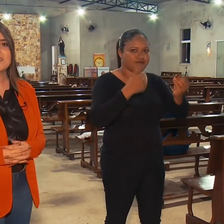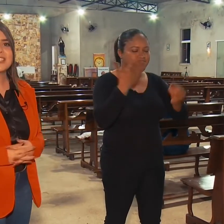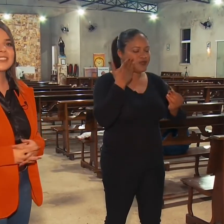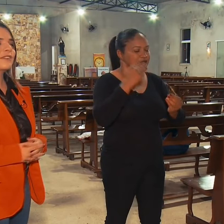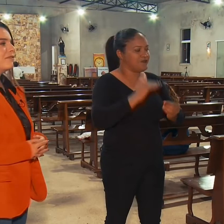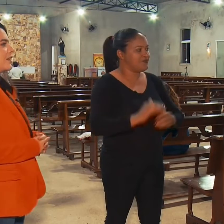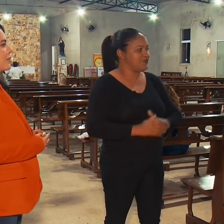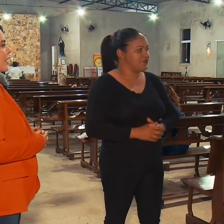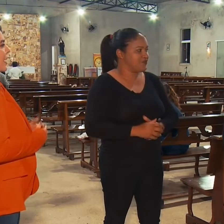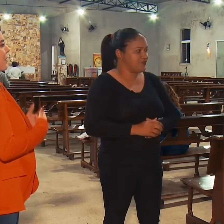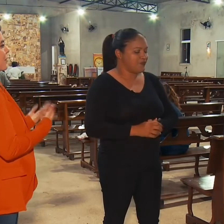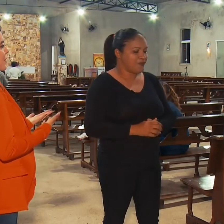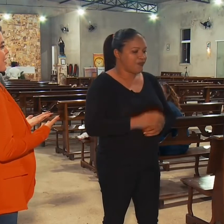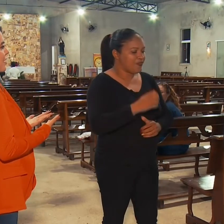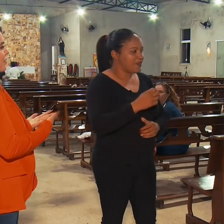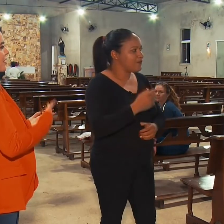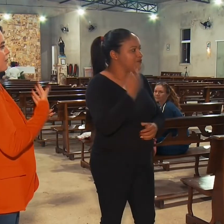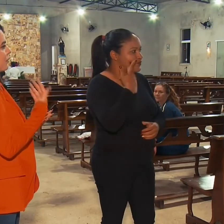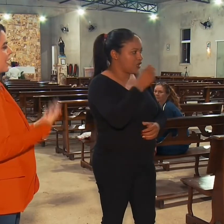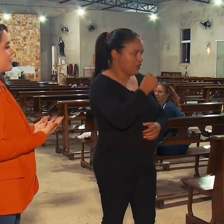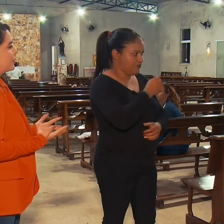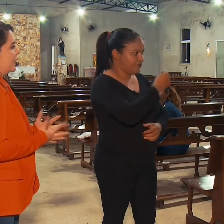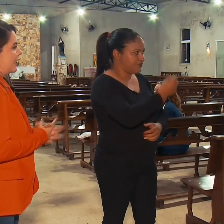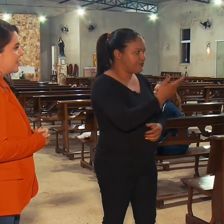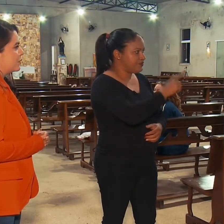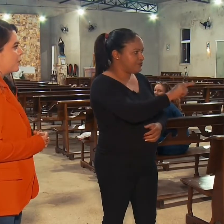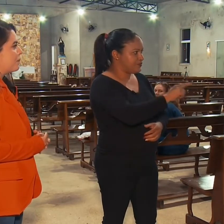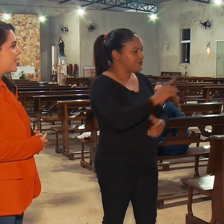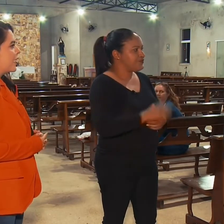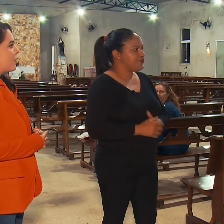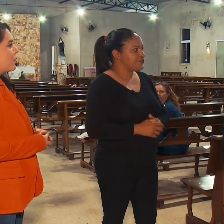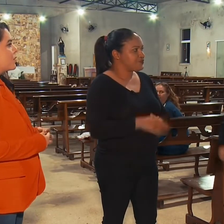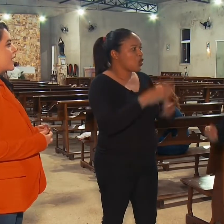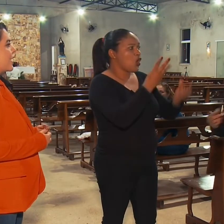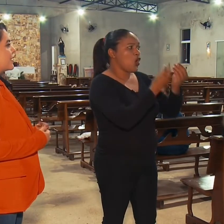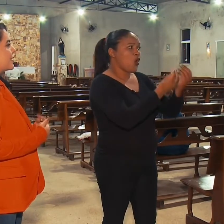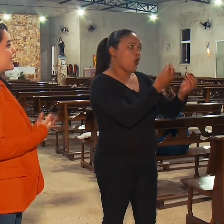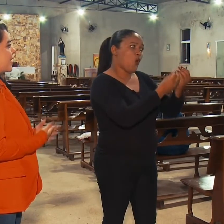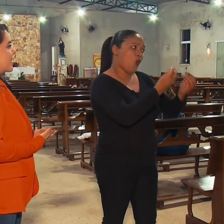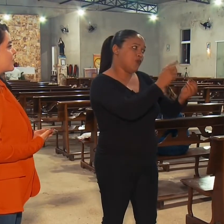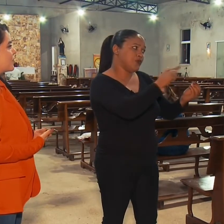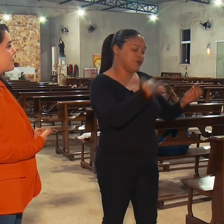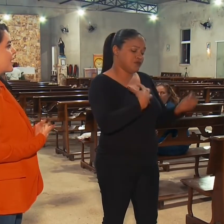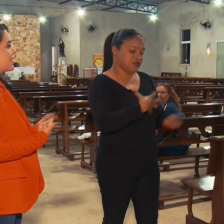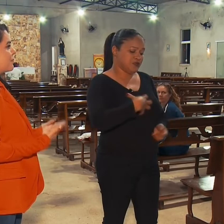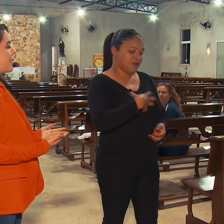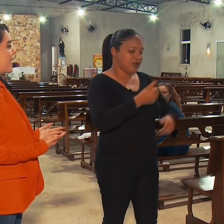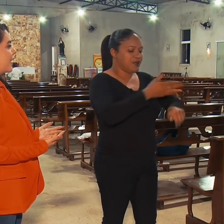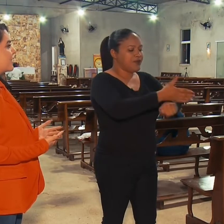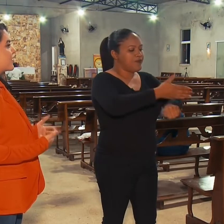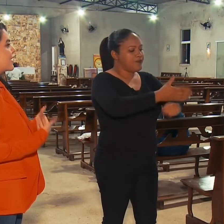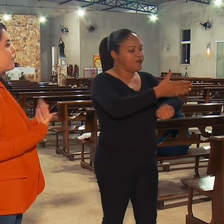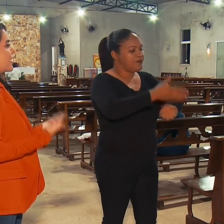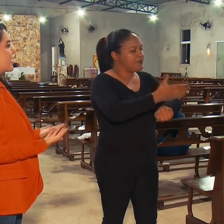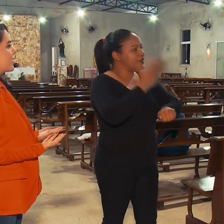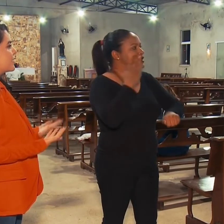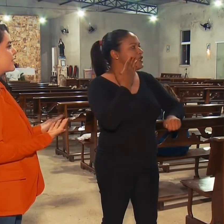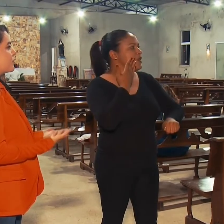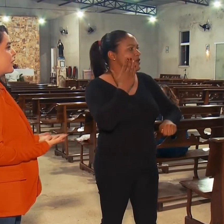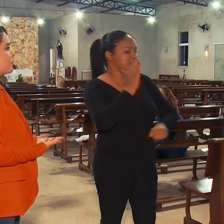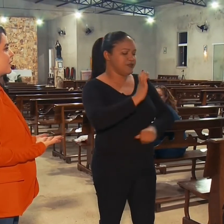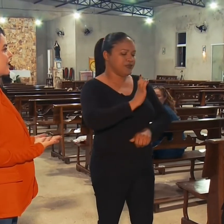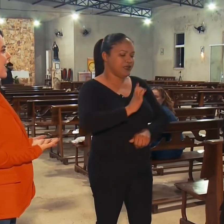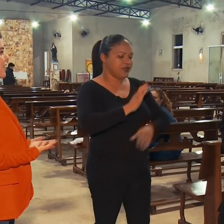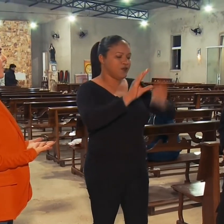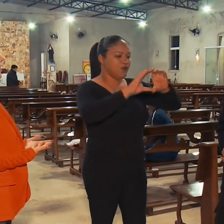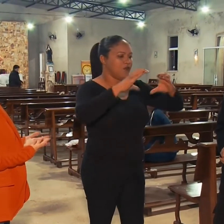lindo que vocês estão vendo. Rose, eu queria que você perguntasse pro Leandro como que ele se sente de participar, né, de saber que existe